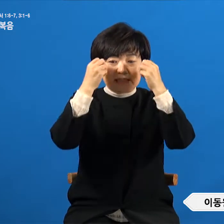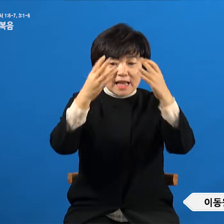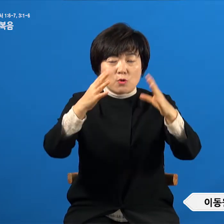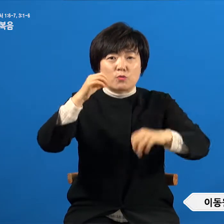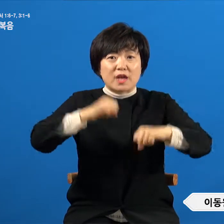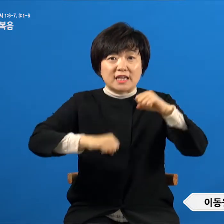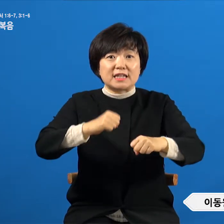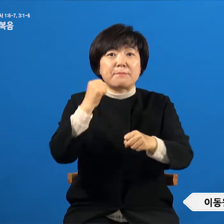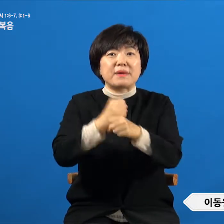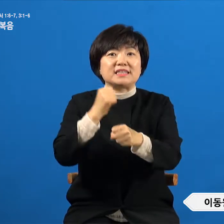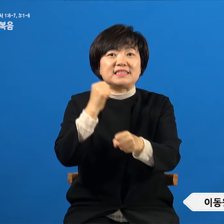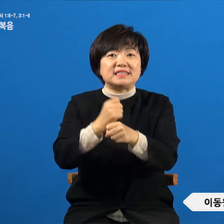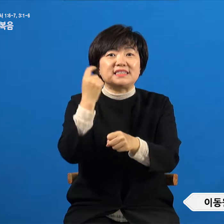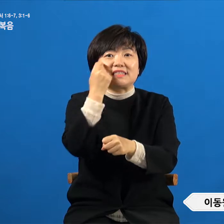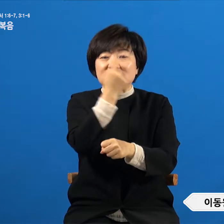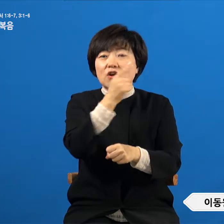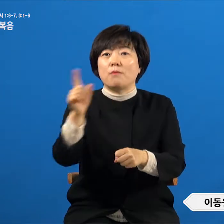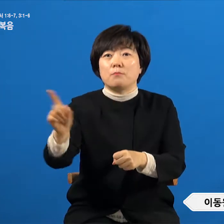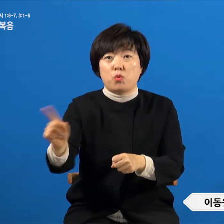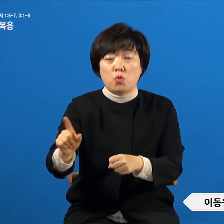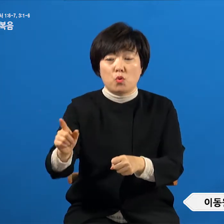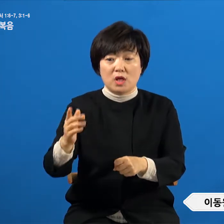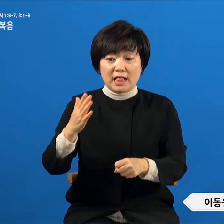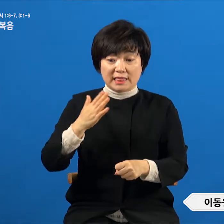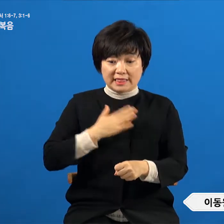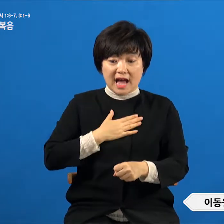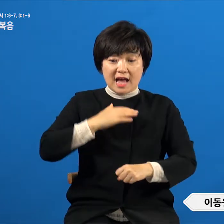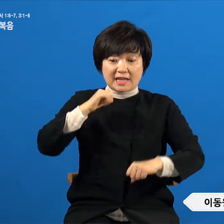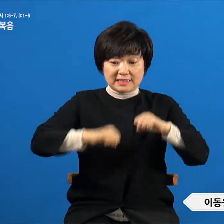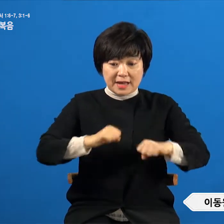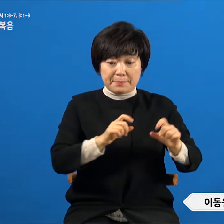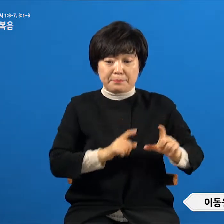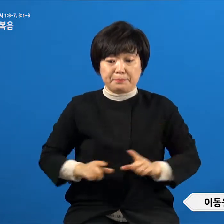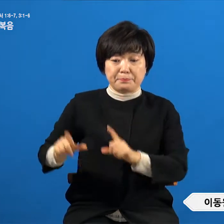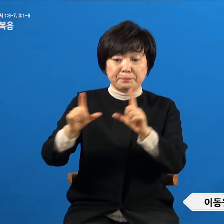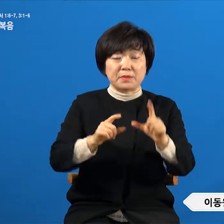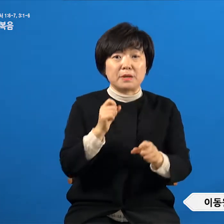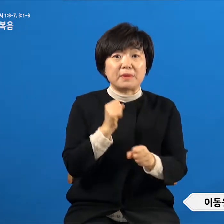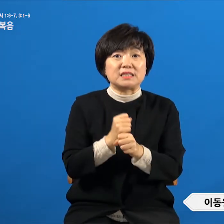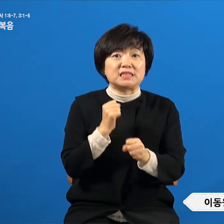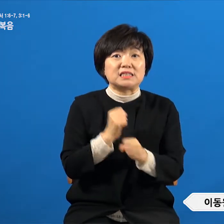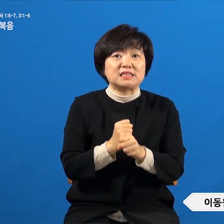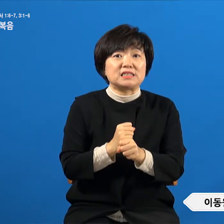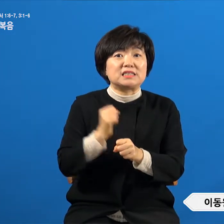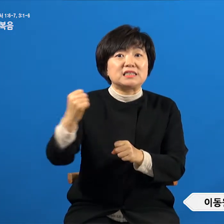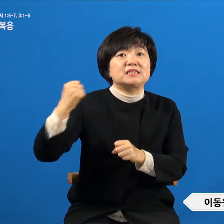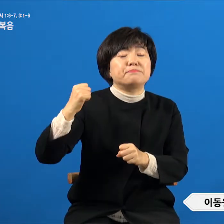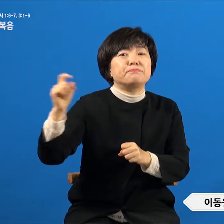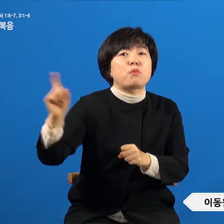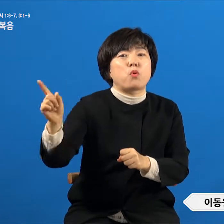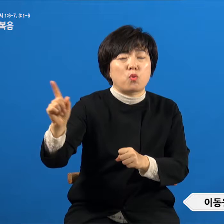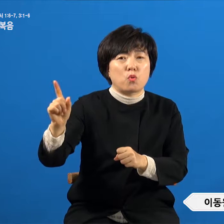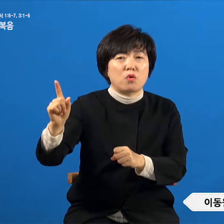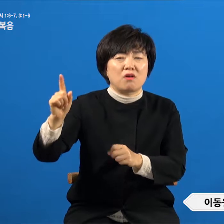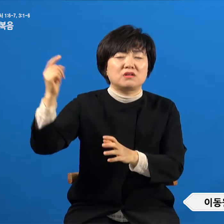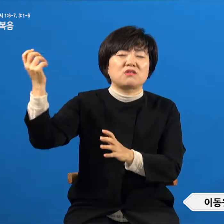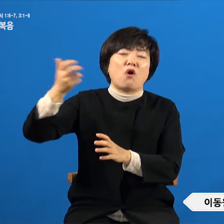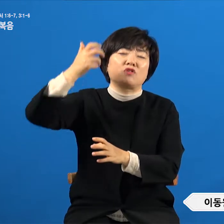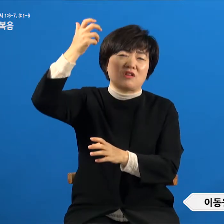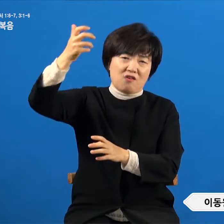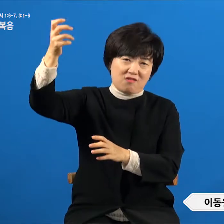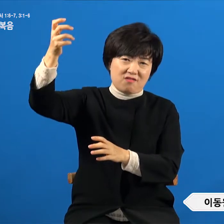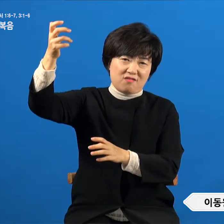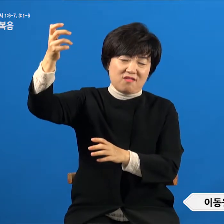행위를 만드는 준거는 무엇이어야 하는가? 무엇이 우리의 삶과 행위를 만들어야 하는가? 바울은 여기서 성령이라는